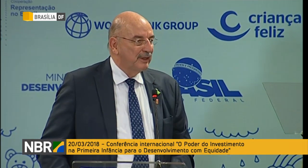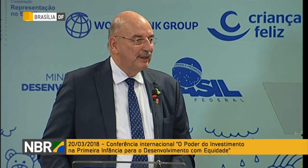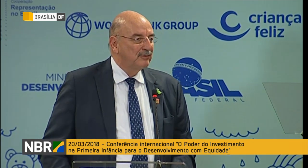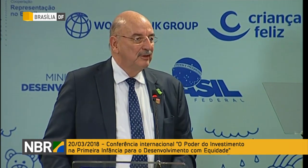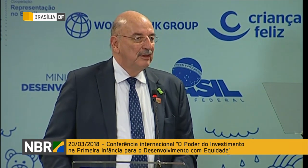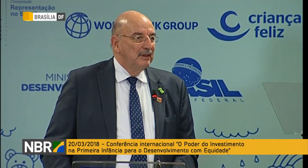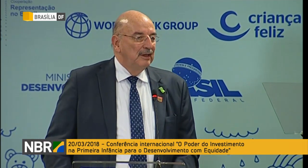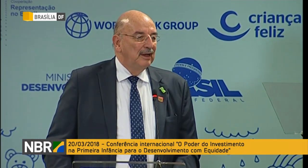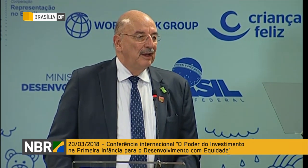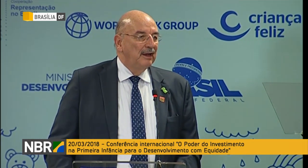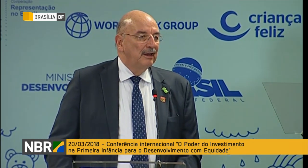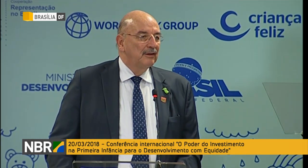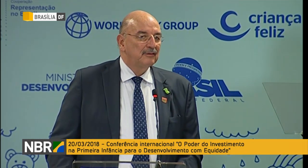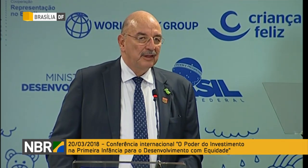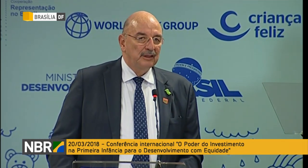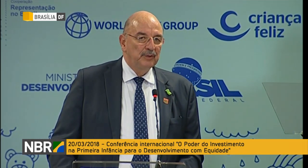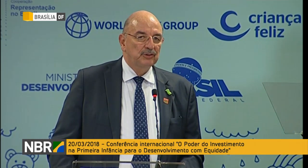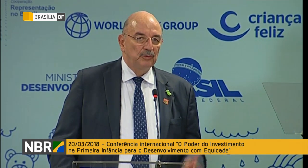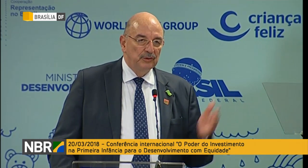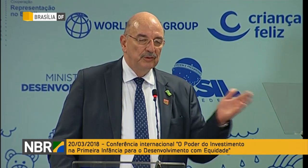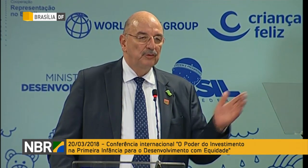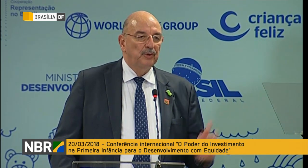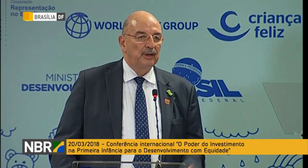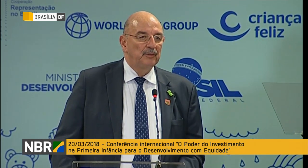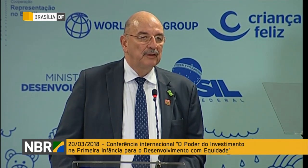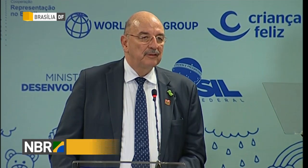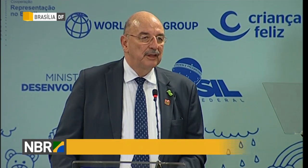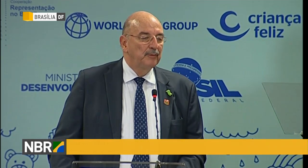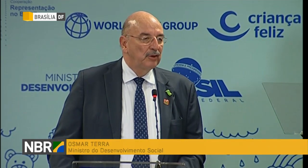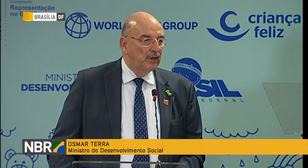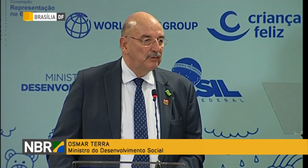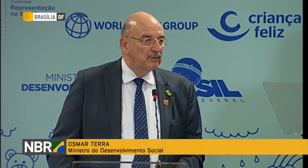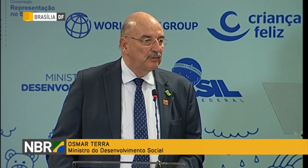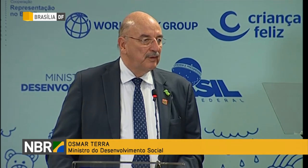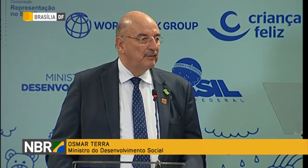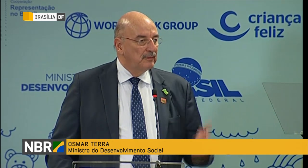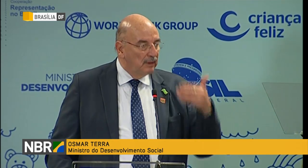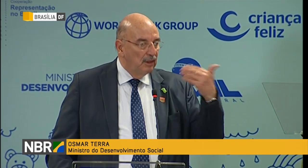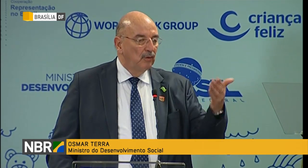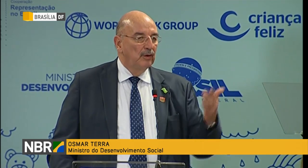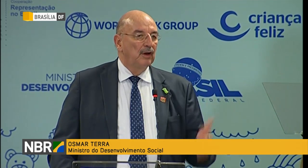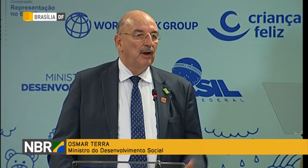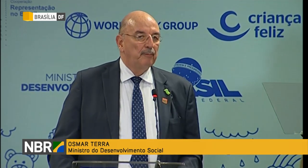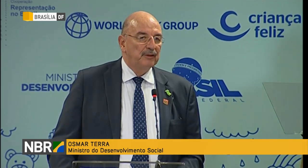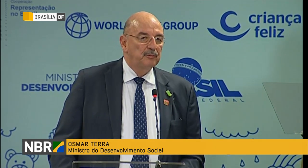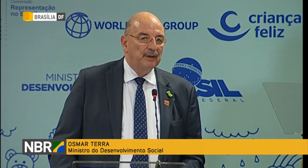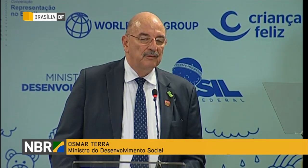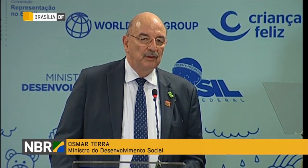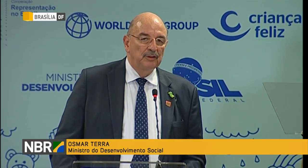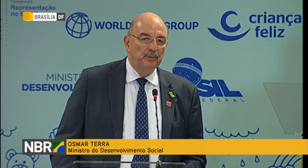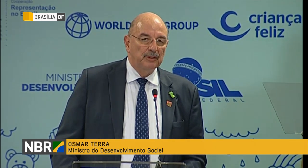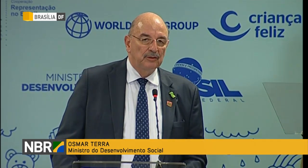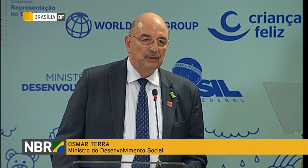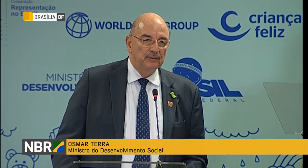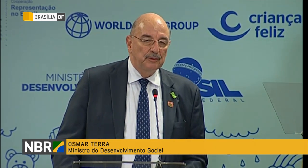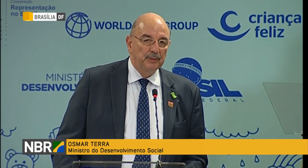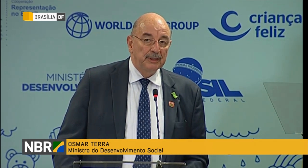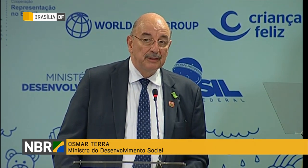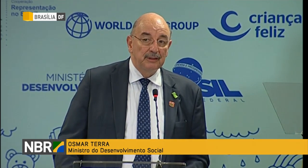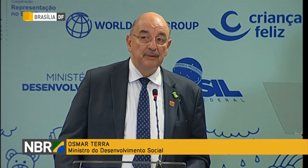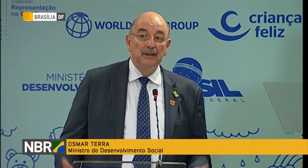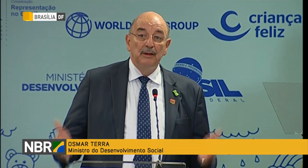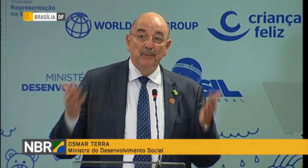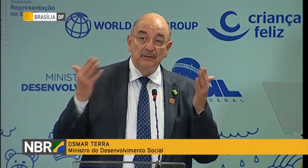ela tem nos dado. Certamente, como eu disse, o programa seria menor se não tivesse a participação e o protagonismo